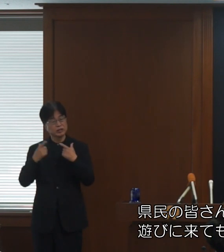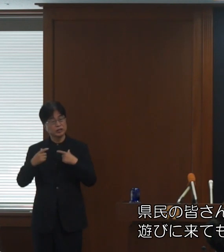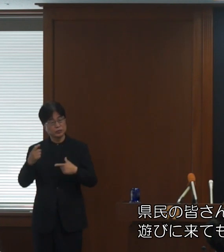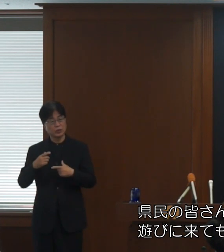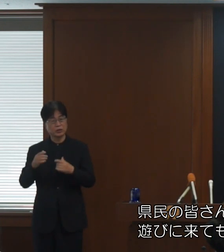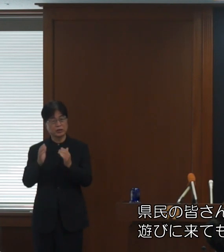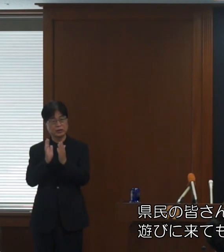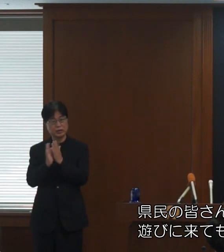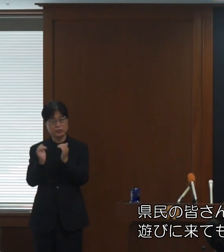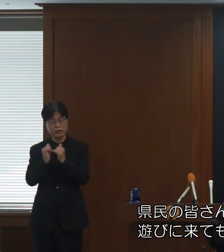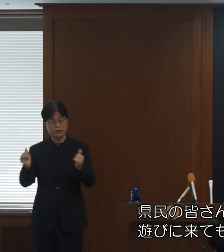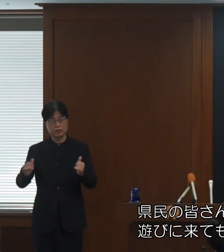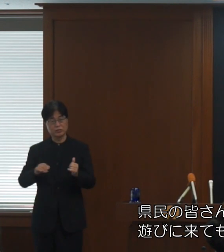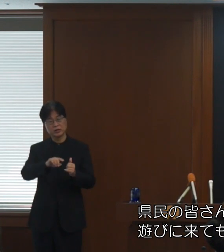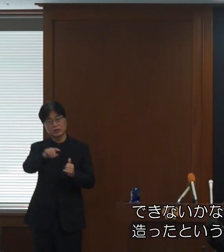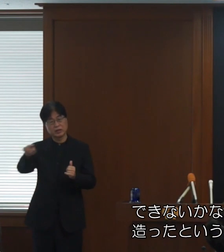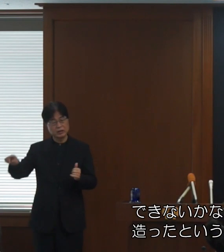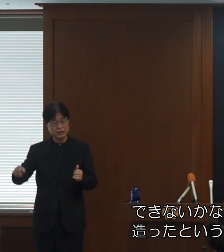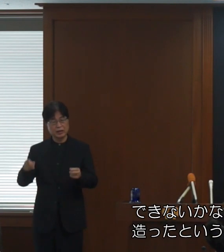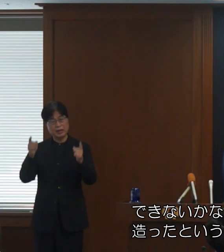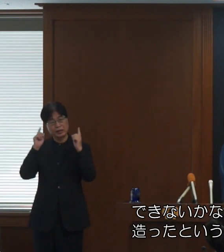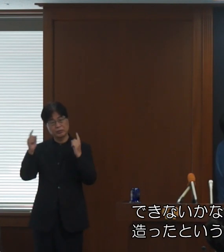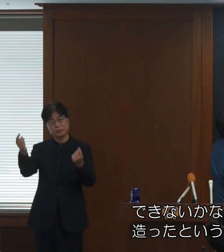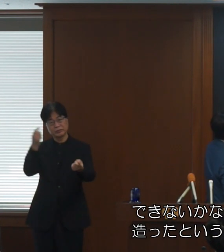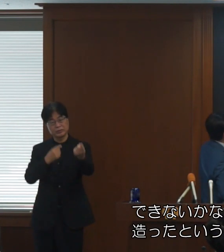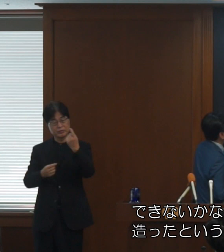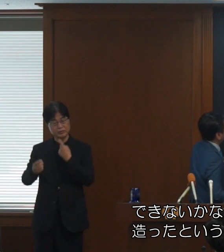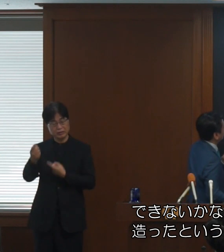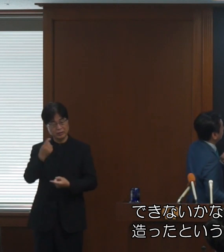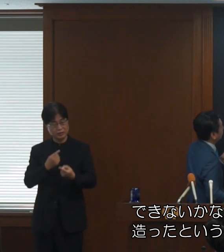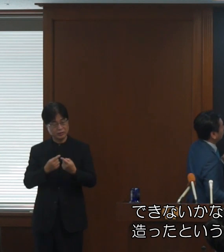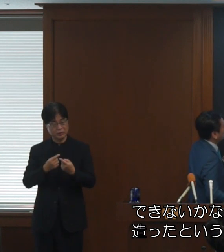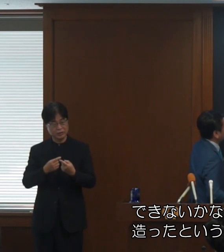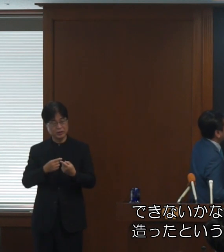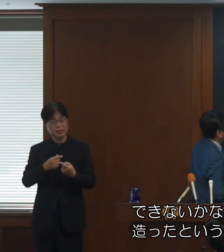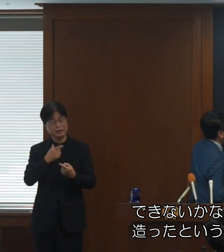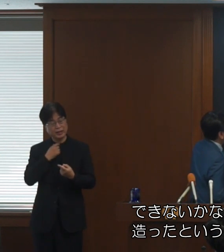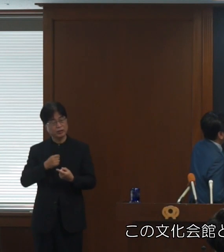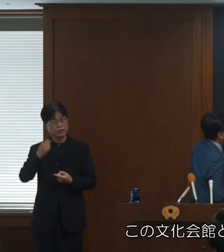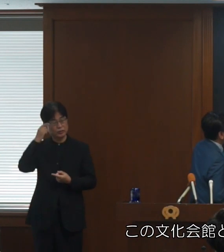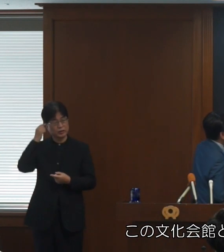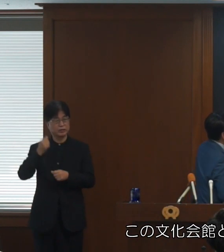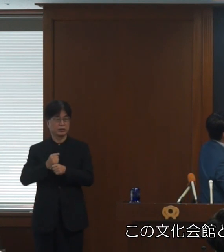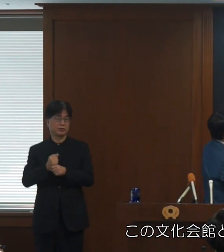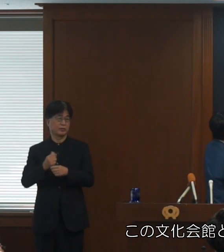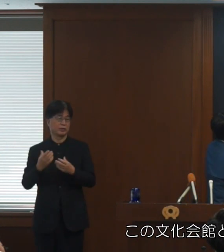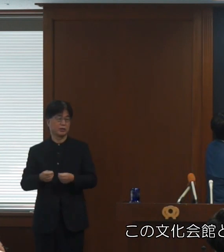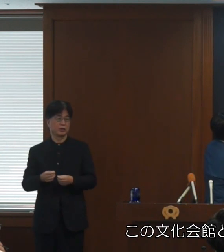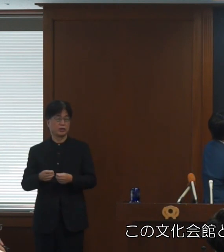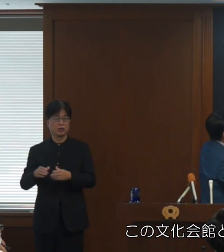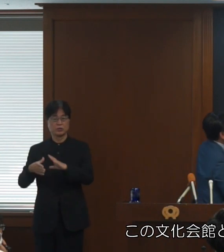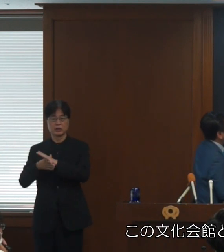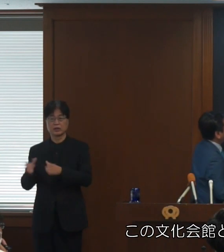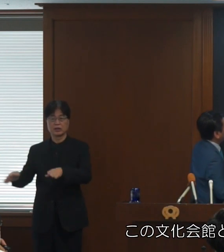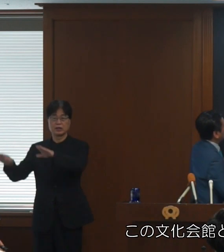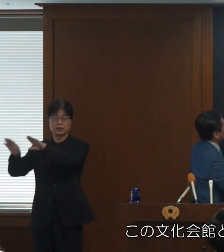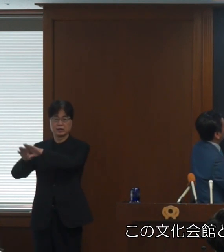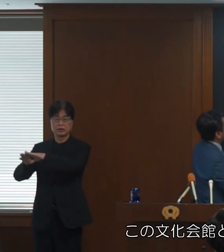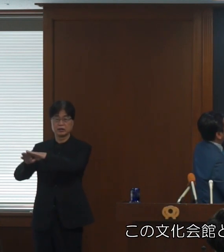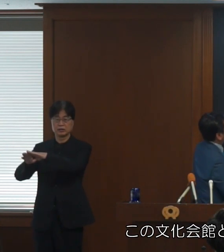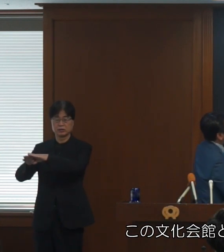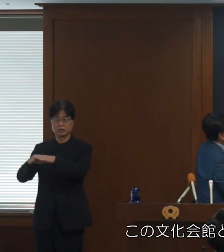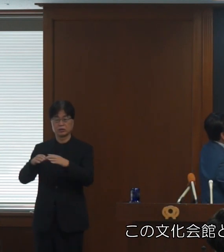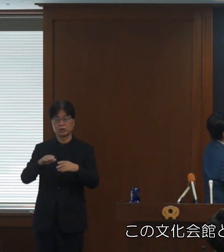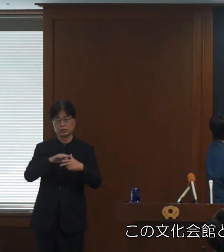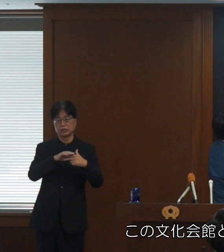に普段何となく遊びに来てもらうということができないかなということも想定してつくのでありましてこの文化会館との間に